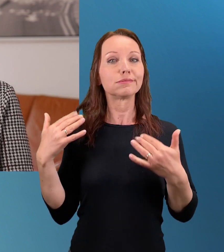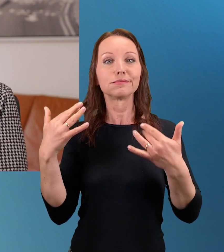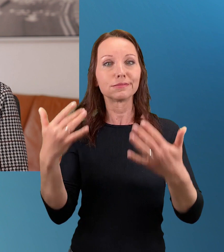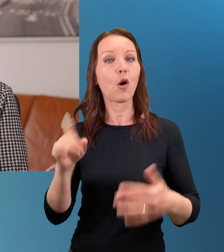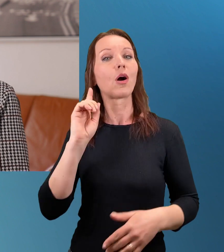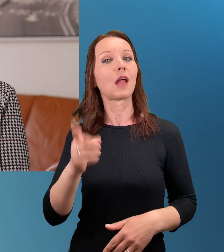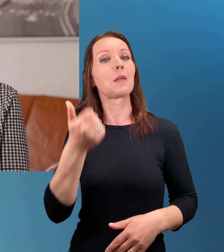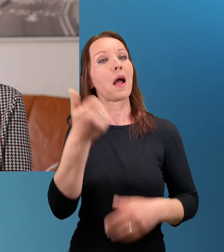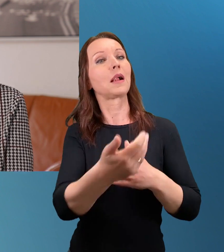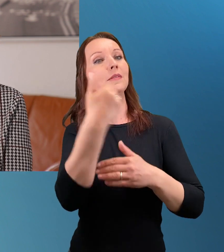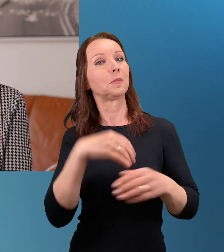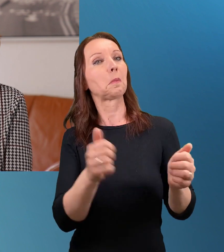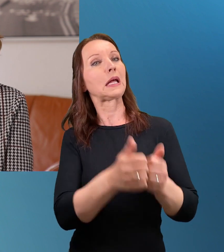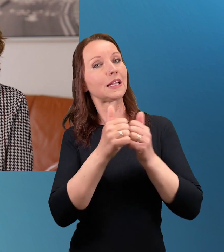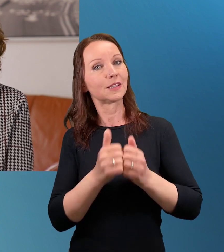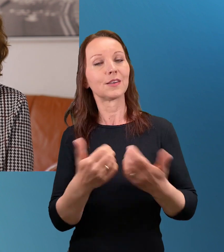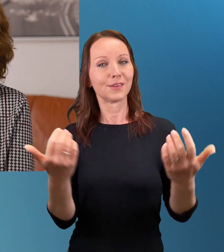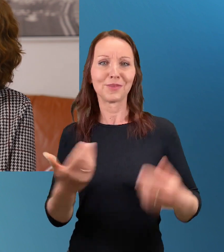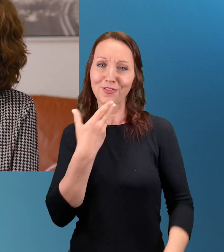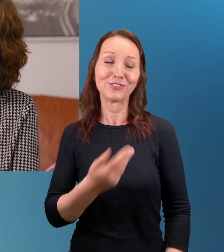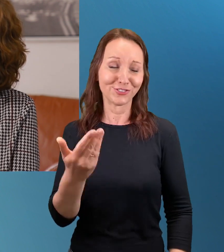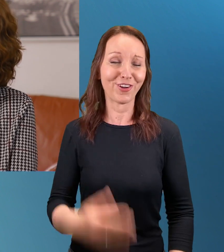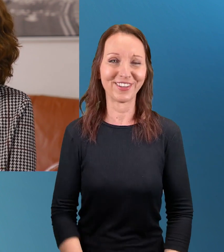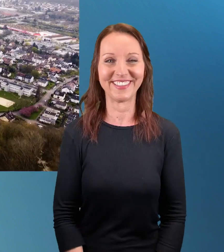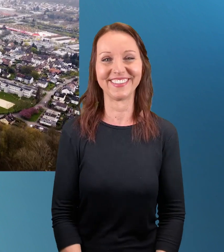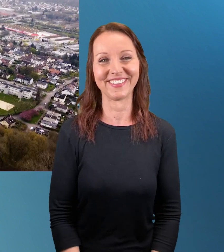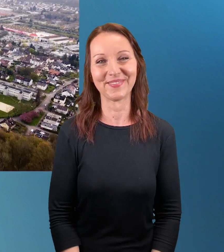hat er sie auch mal mitgebracht. Also, war schön.